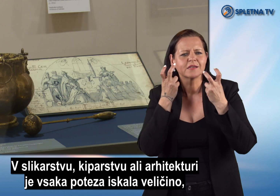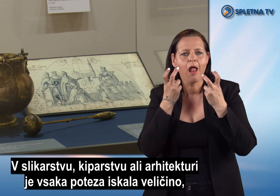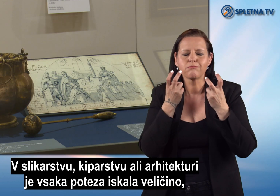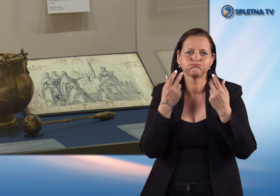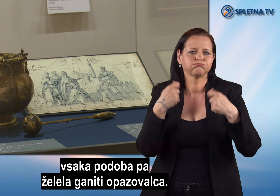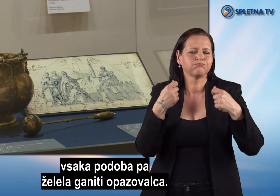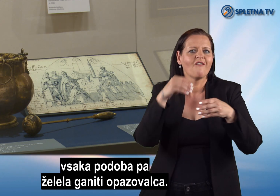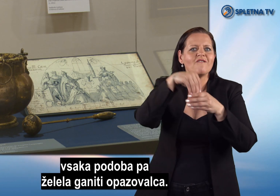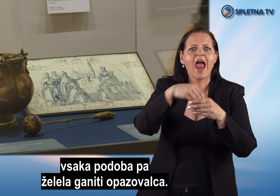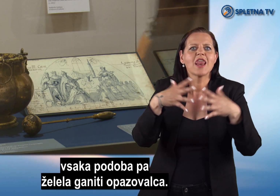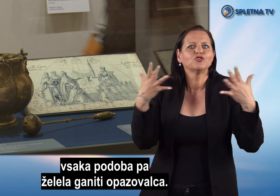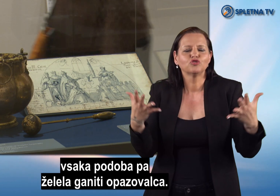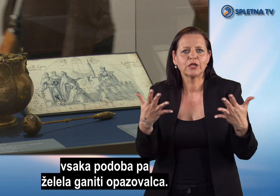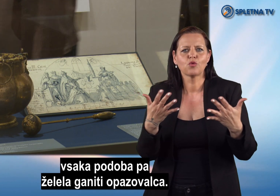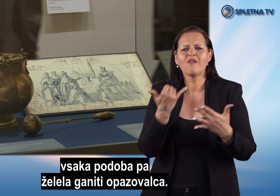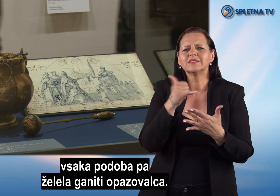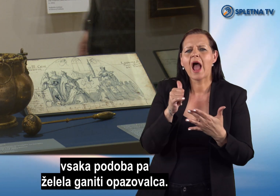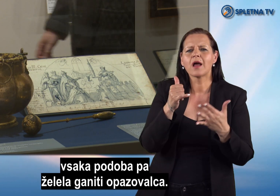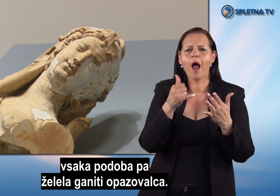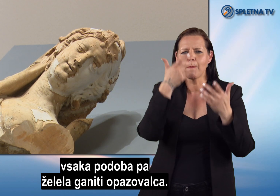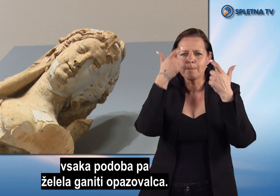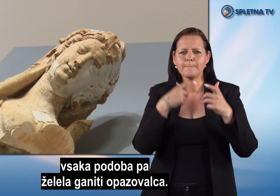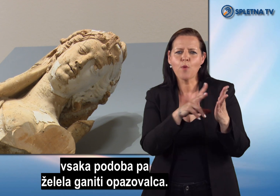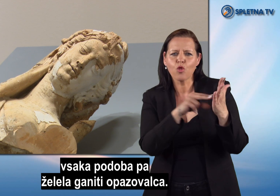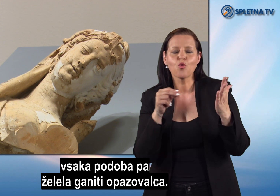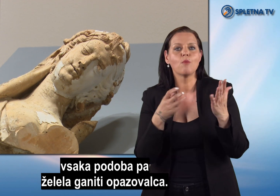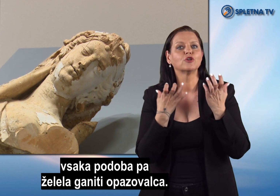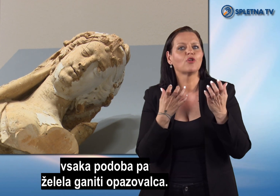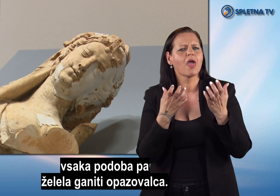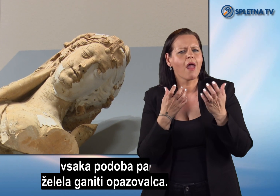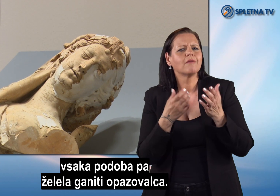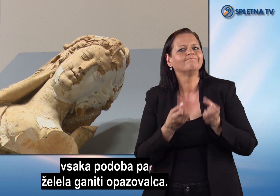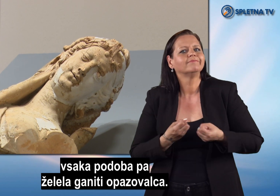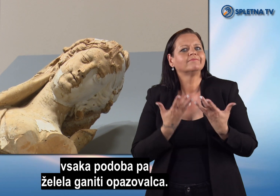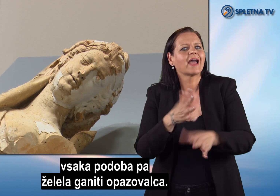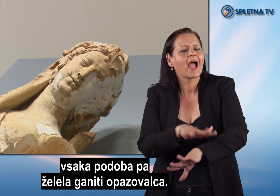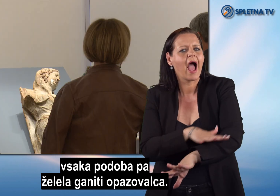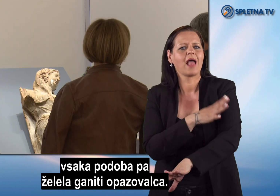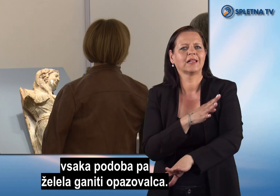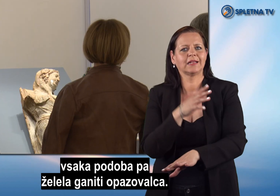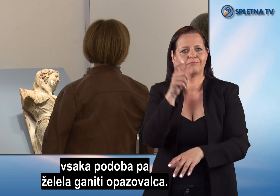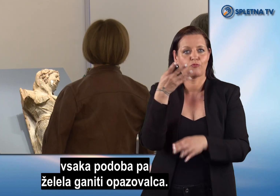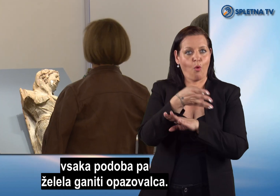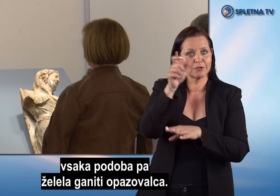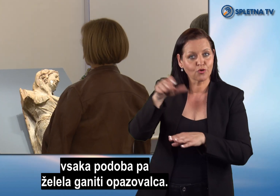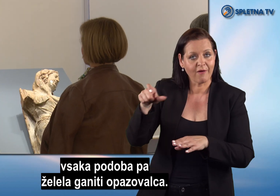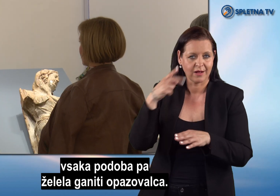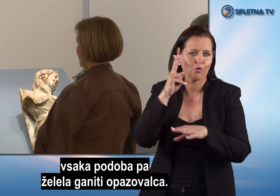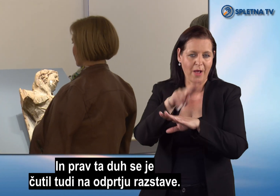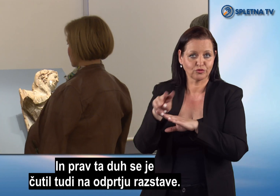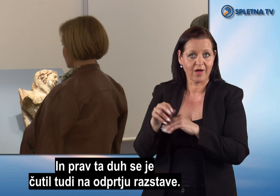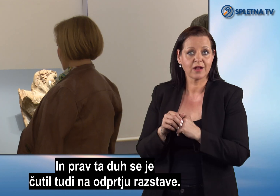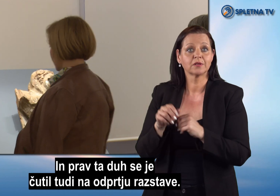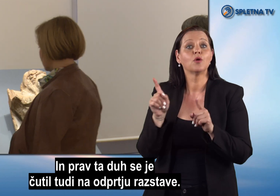veličino, vsaka podoba pa želela ganiti opazovalca. In prav ta duh se je čutil tudi na